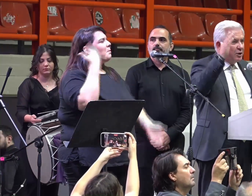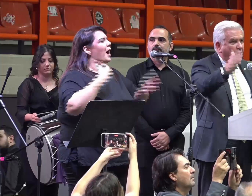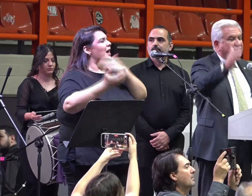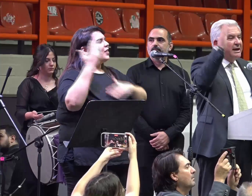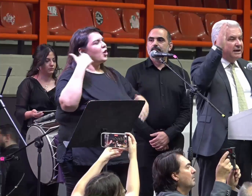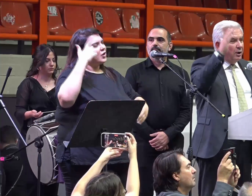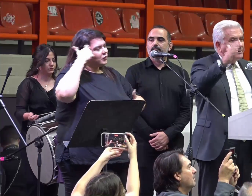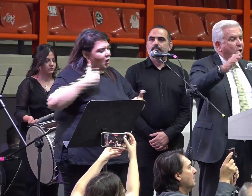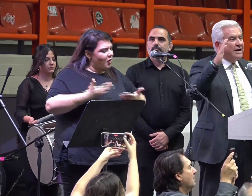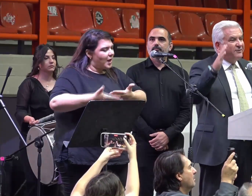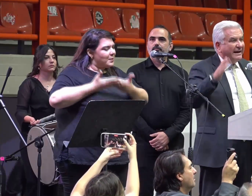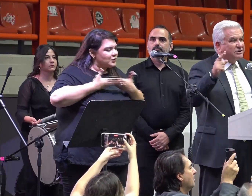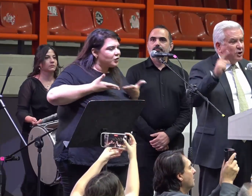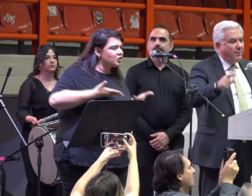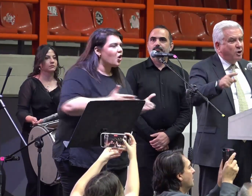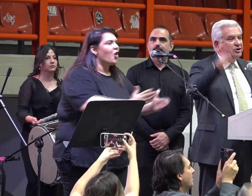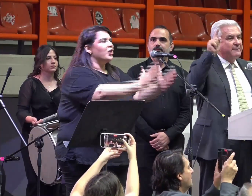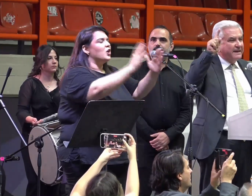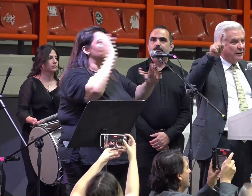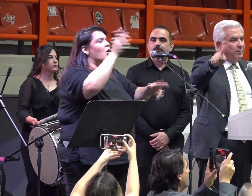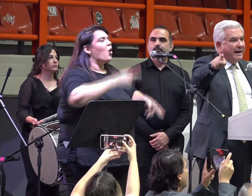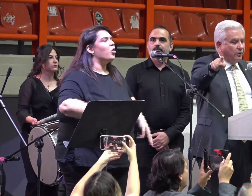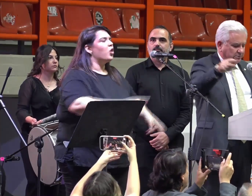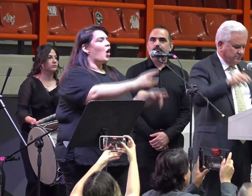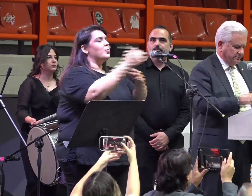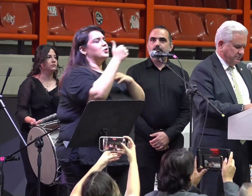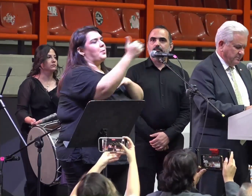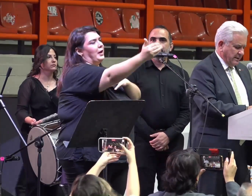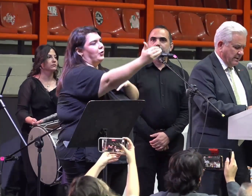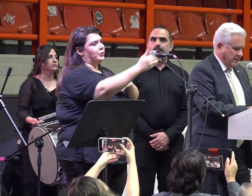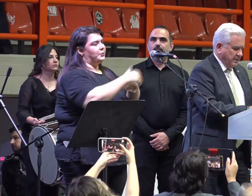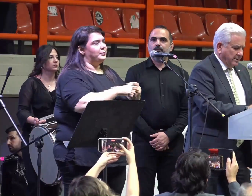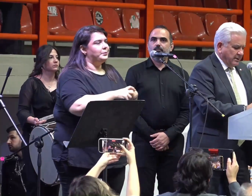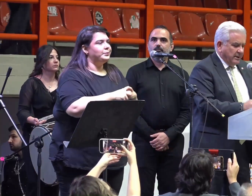ο οδηγός και ο πιο ασφαλής δρόμος για το μέλλον.